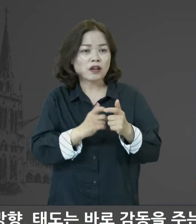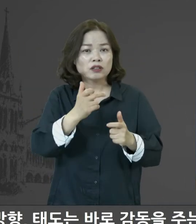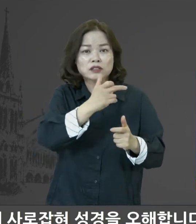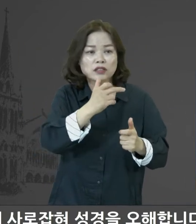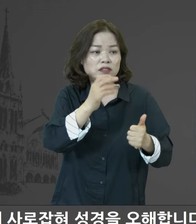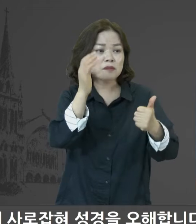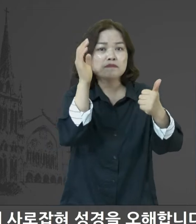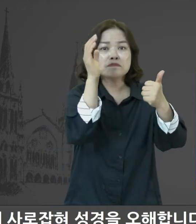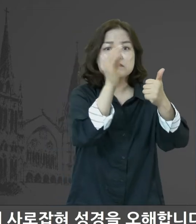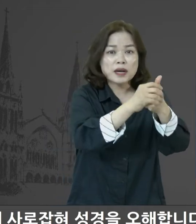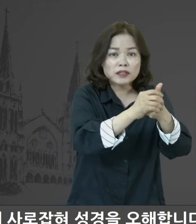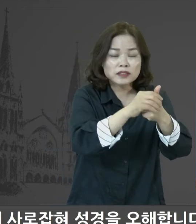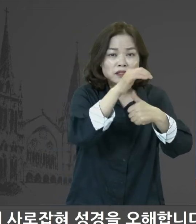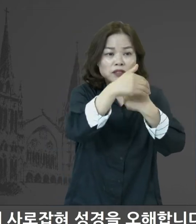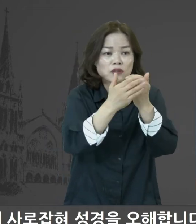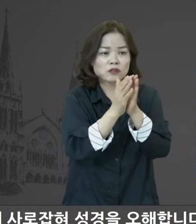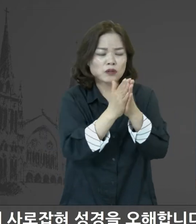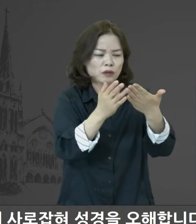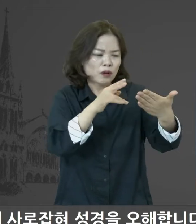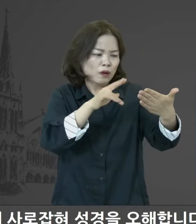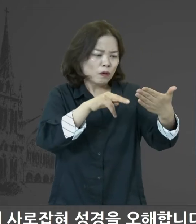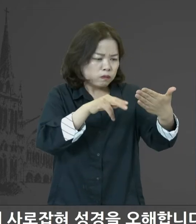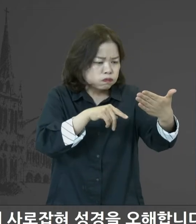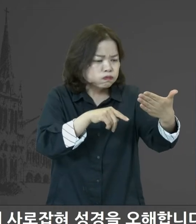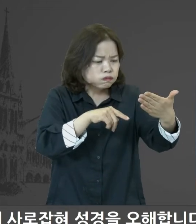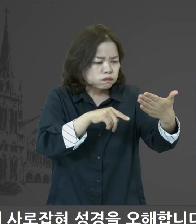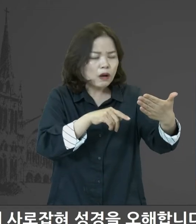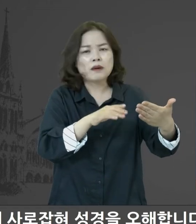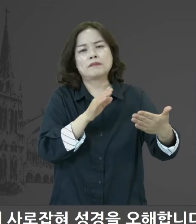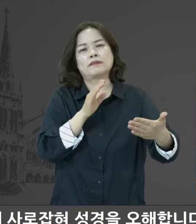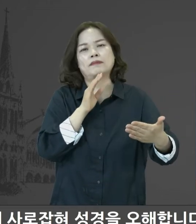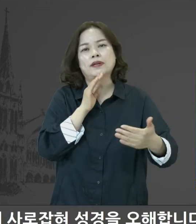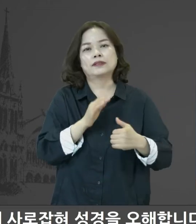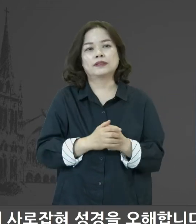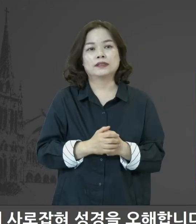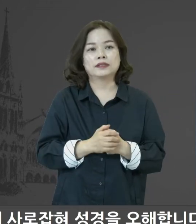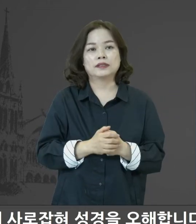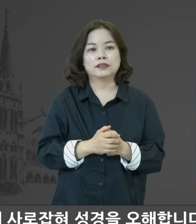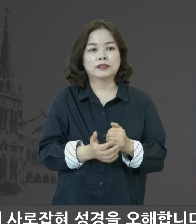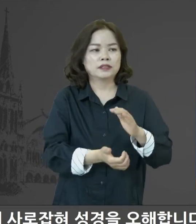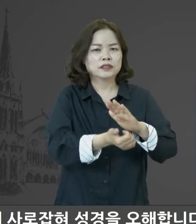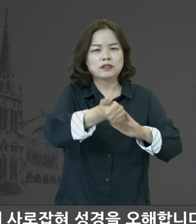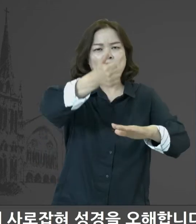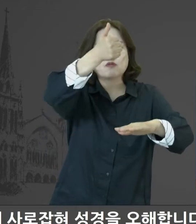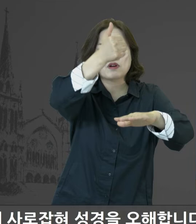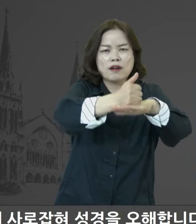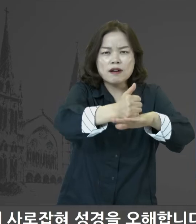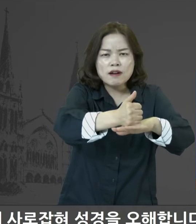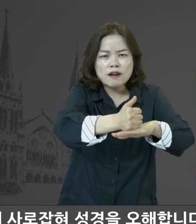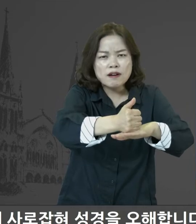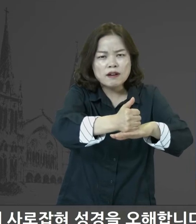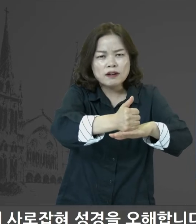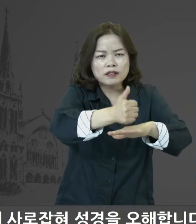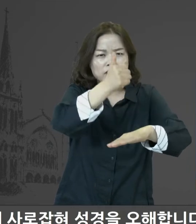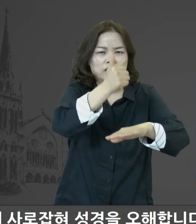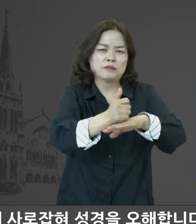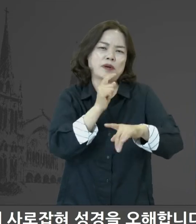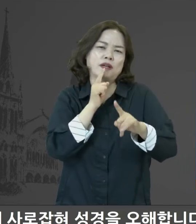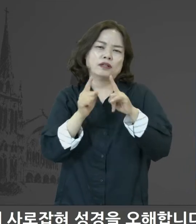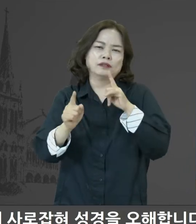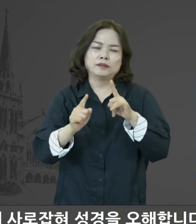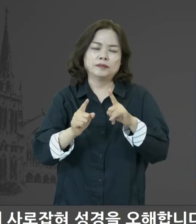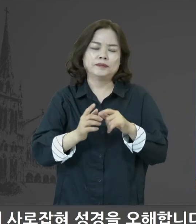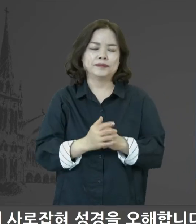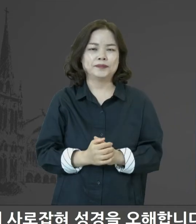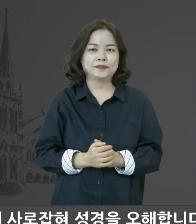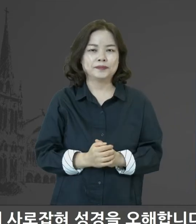것을 맡겼다라고 하는 그런 말씀을 보면서 우리는 그것이 마치 성과인 것처럼 이야기하는 것처럼